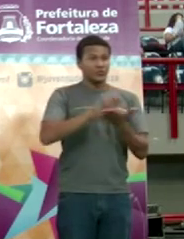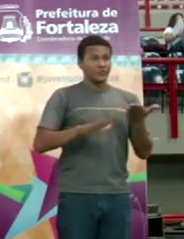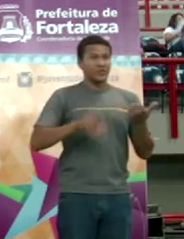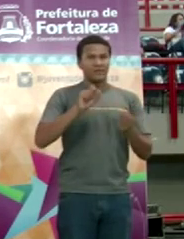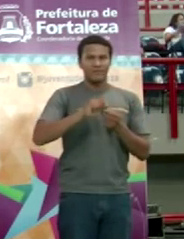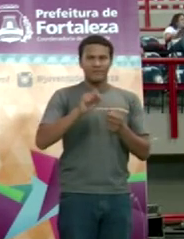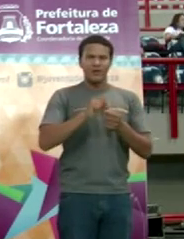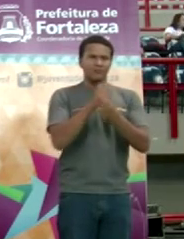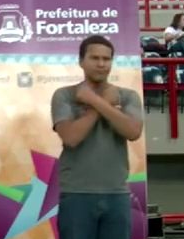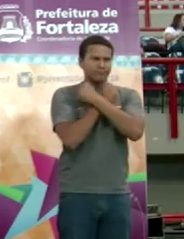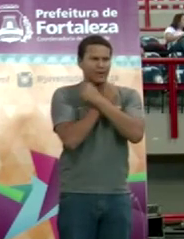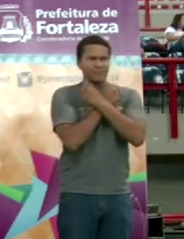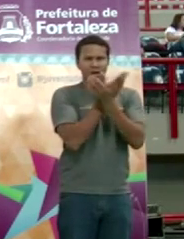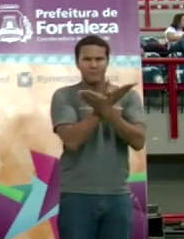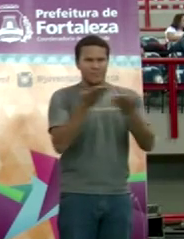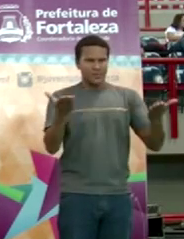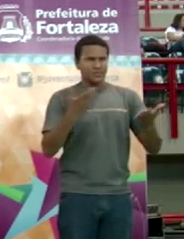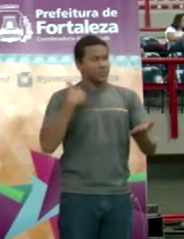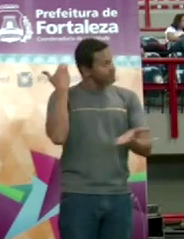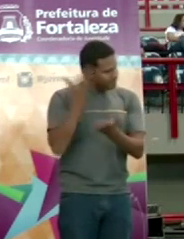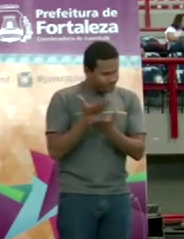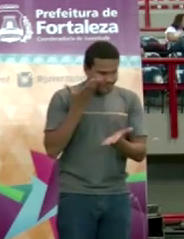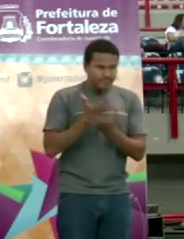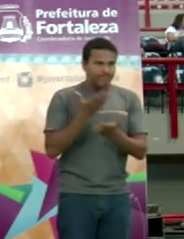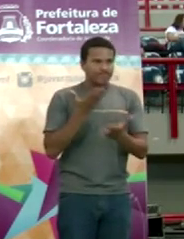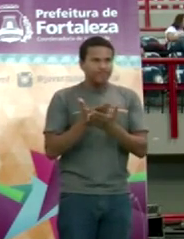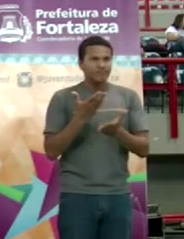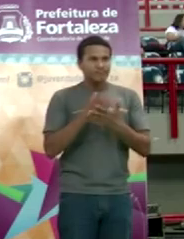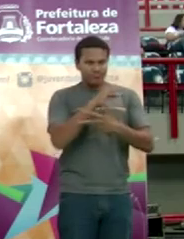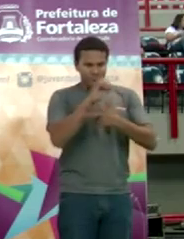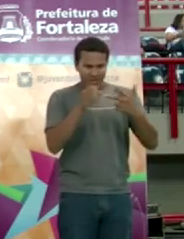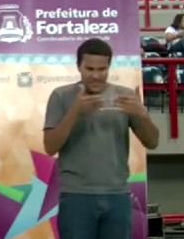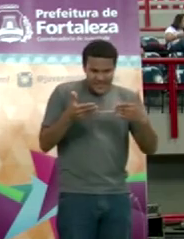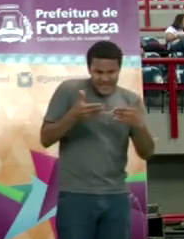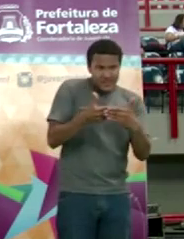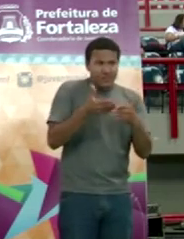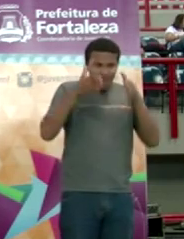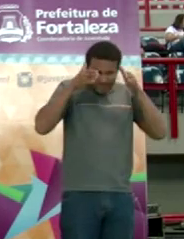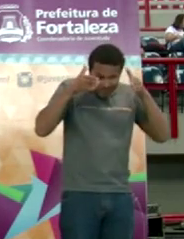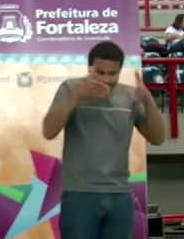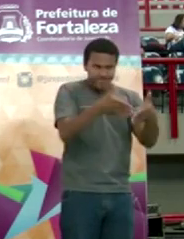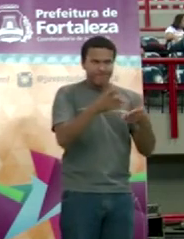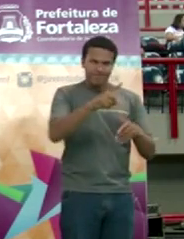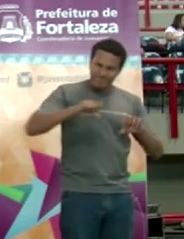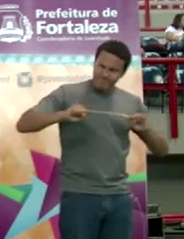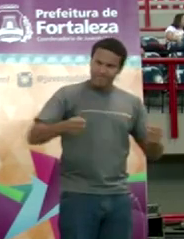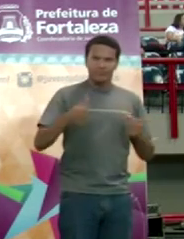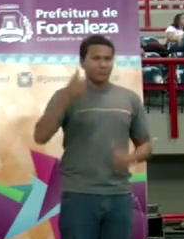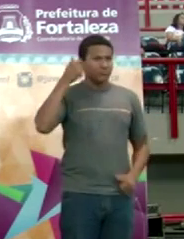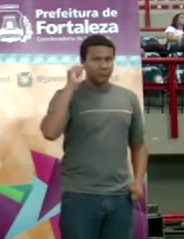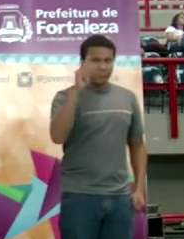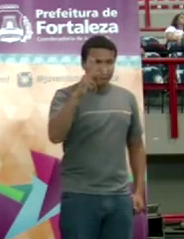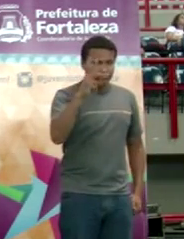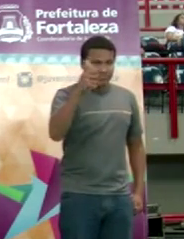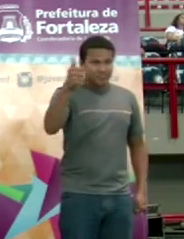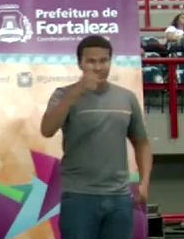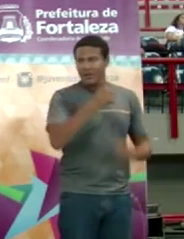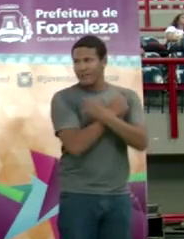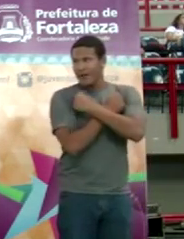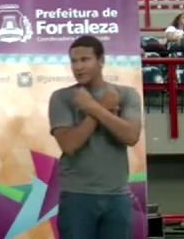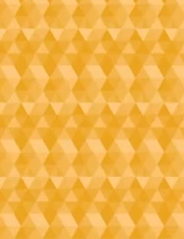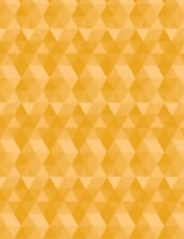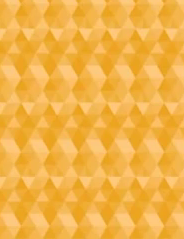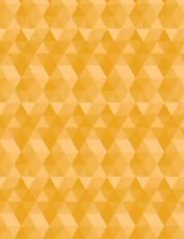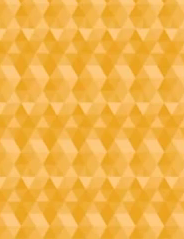estar aqui com vocês. E vamos estudando, galera. O Enem tá chegando. Vamos tendo foco para a gente mandar bem lá na prova 24, 25. Um abraço.